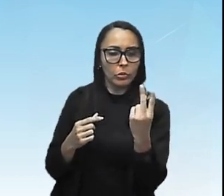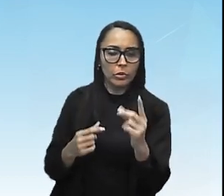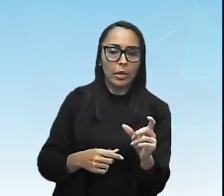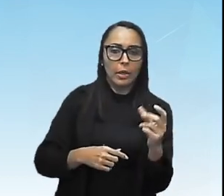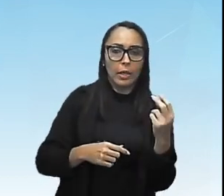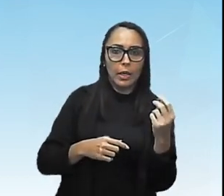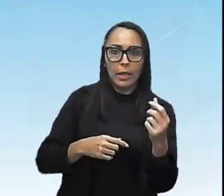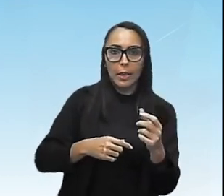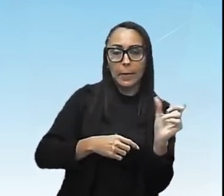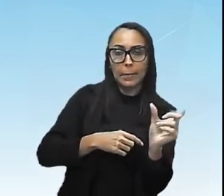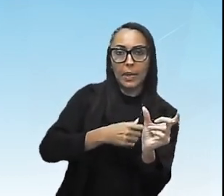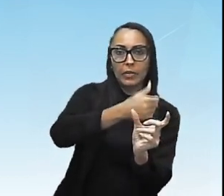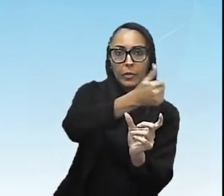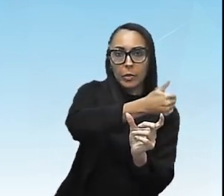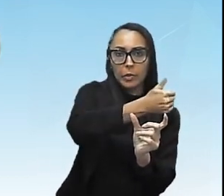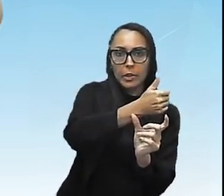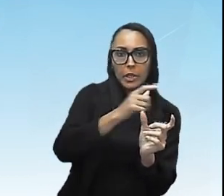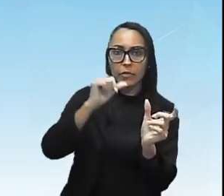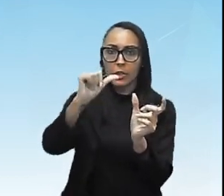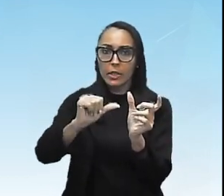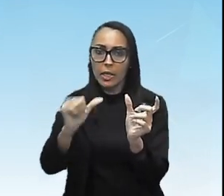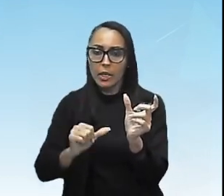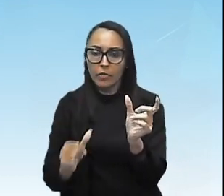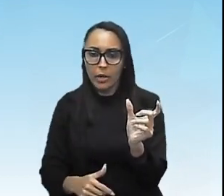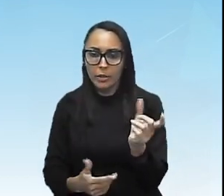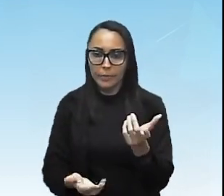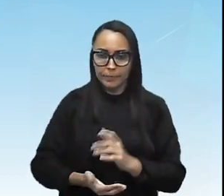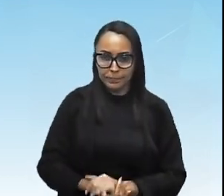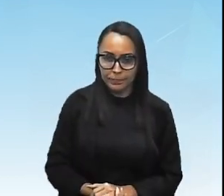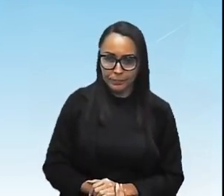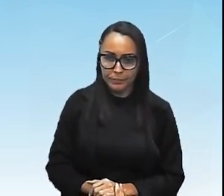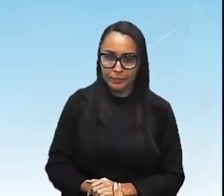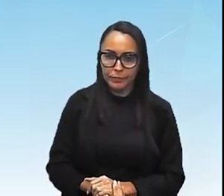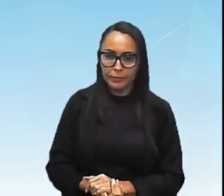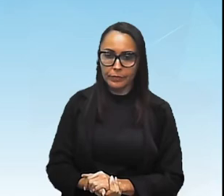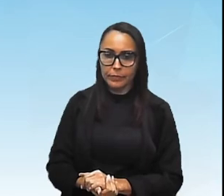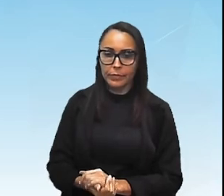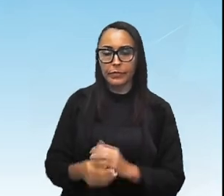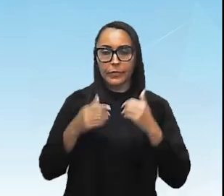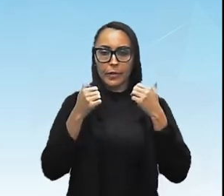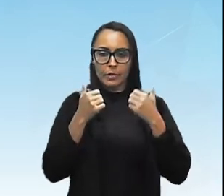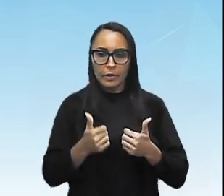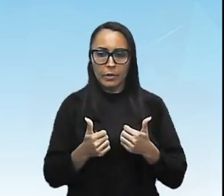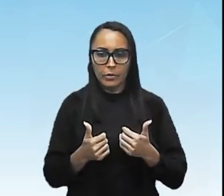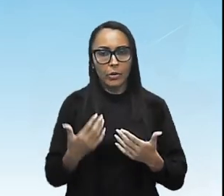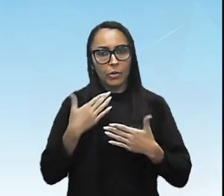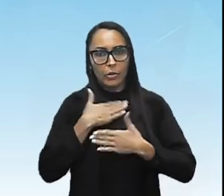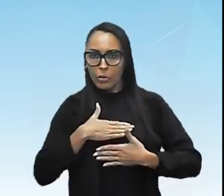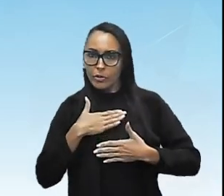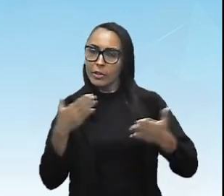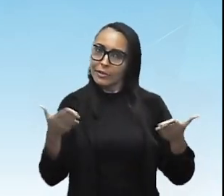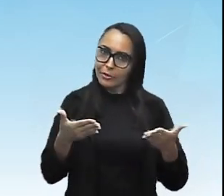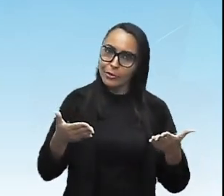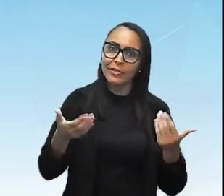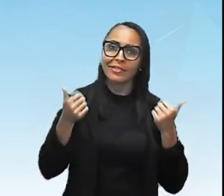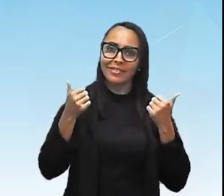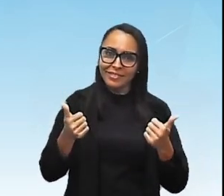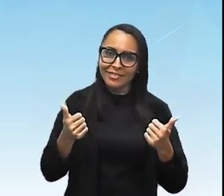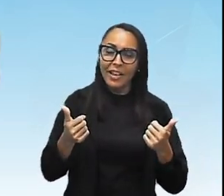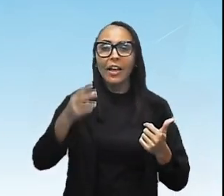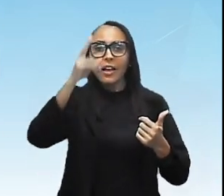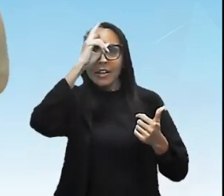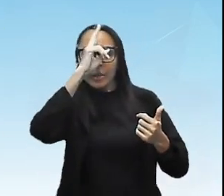nenhuma, derivada é que ela vai vir da primitiva, certo? Gostaram de hoje, minha gente? Então, lembrando sempre